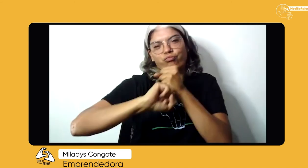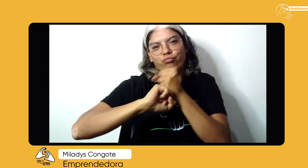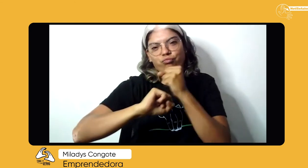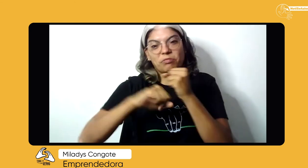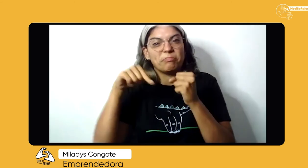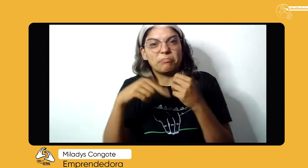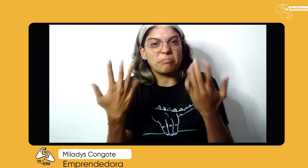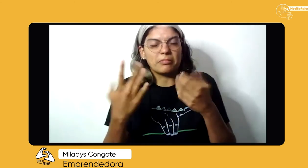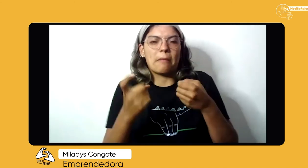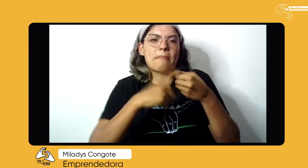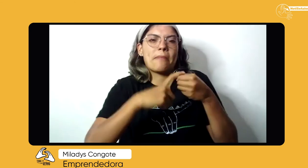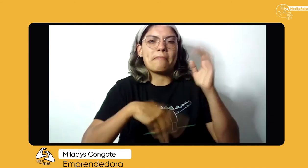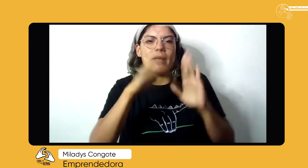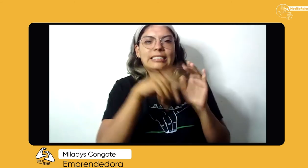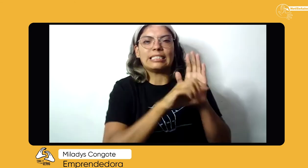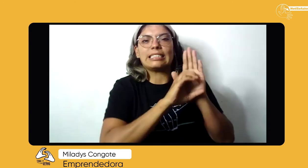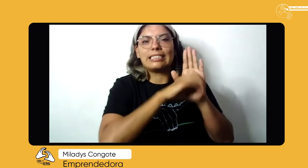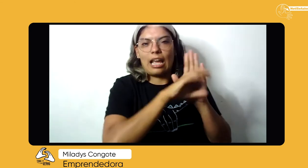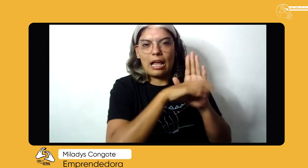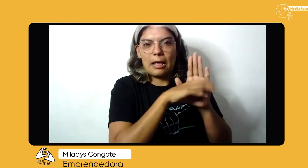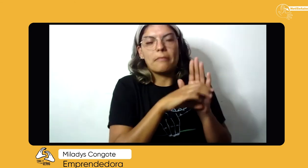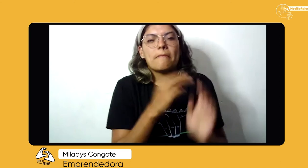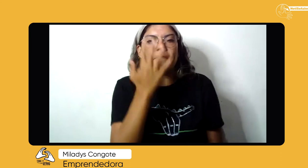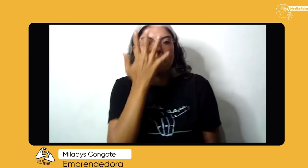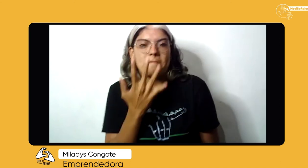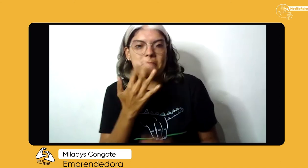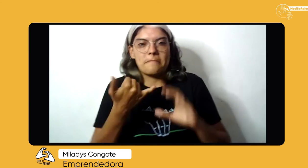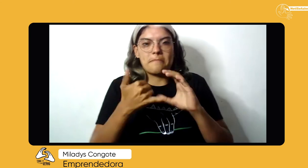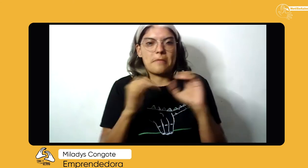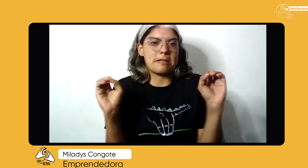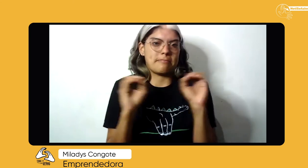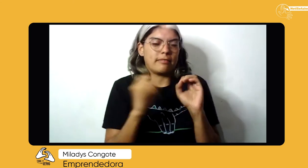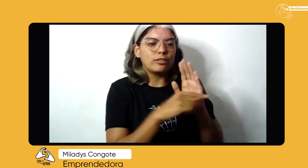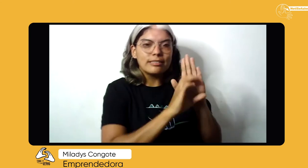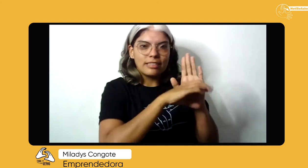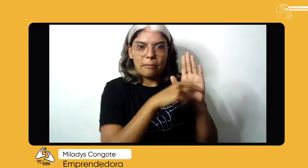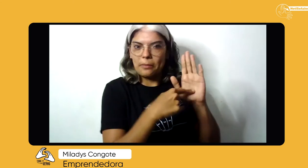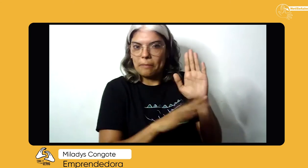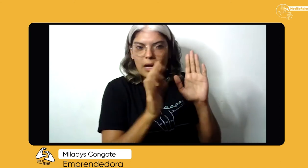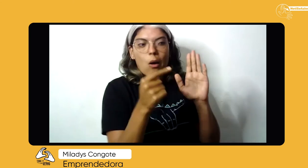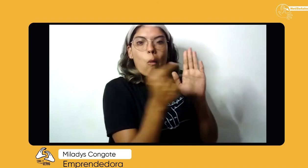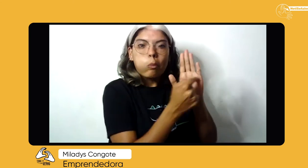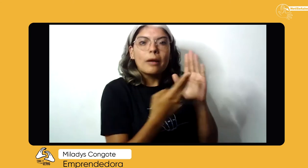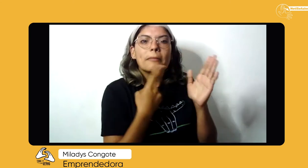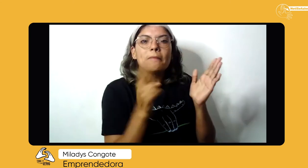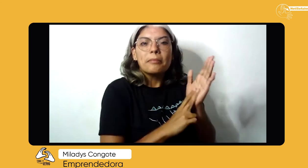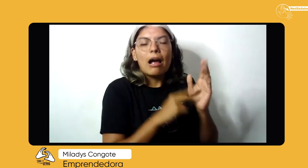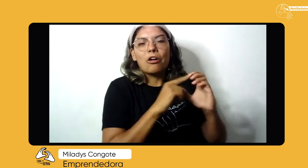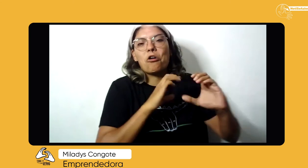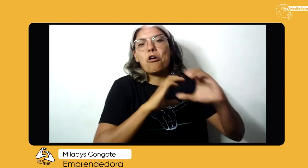apoyar. Pueden seguirnos en Instagram, no en Facebook ni en WhatsApp, sino en Instagram. Por los mensajes internos,